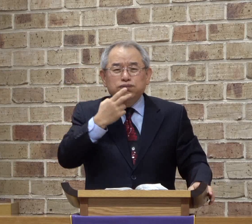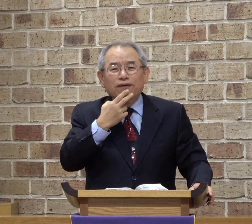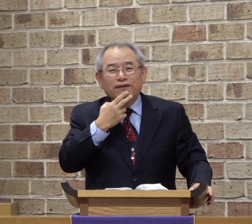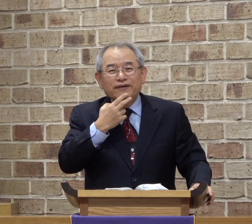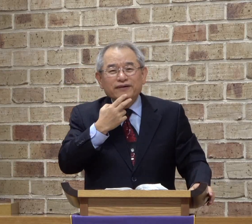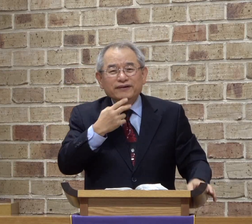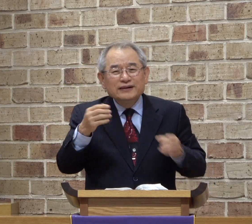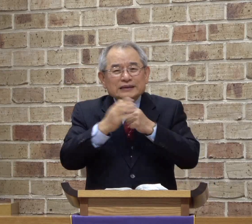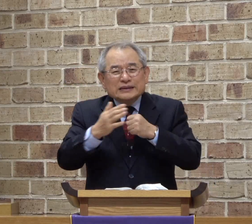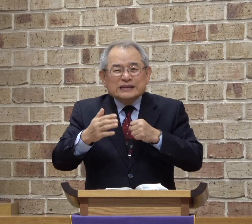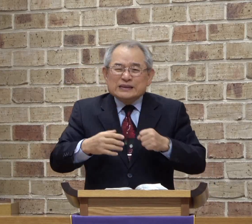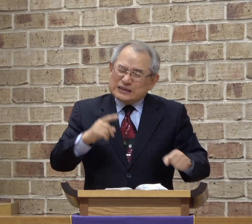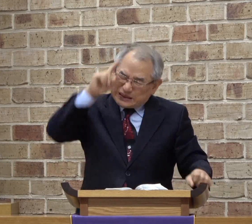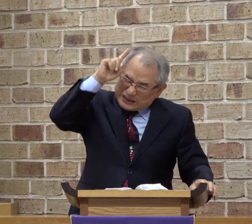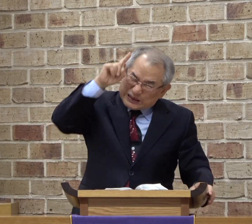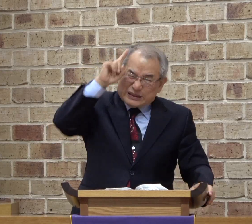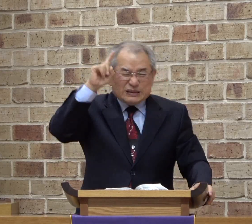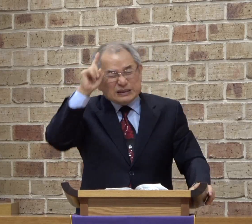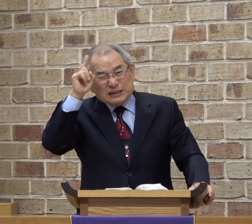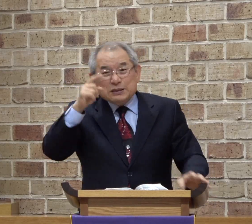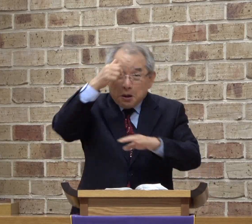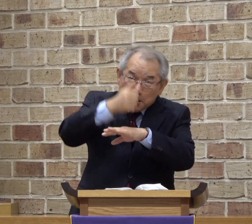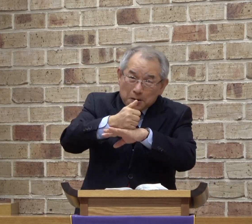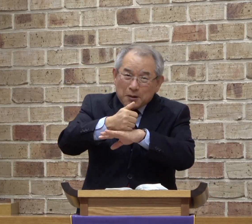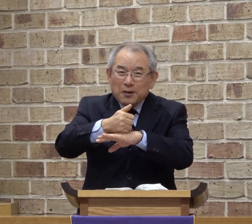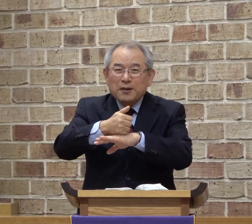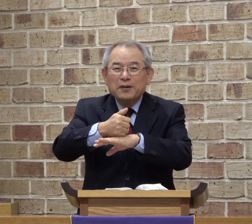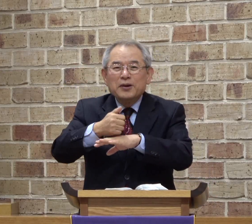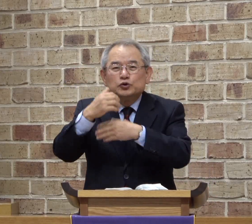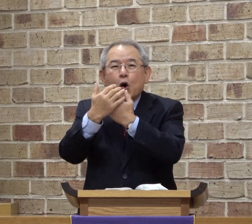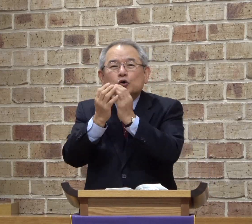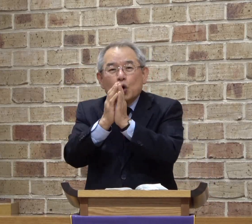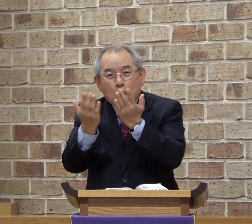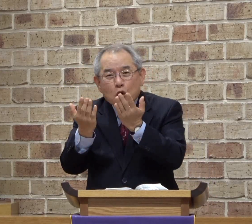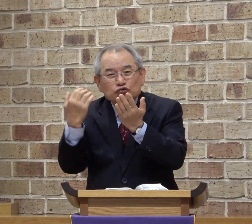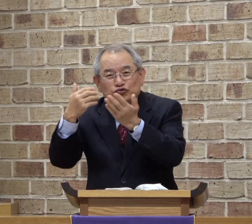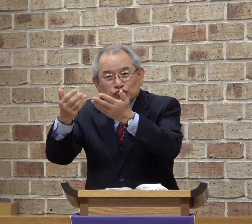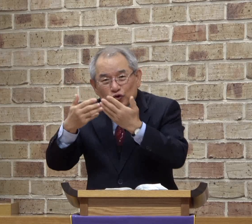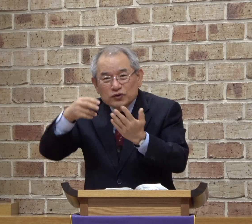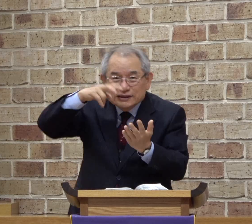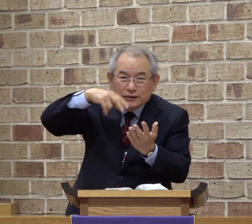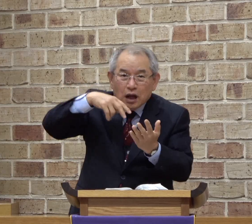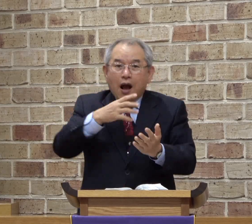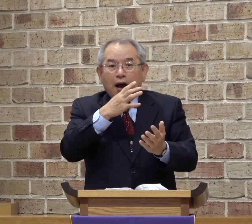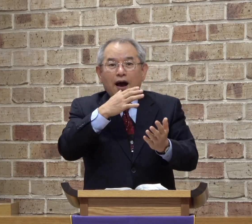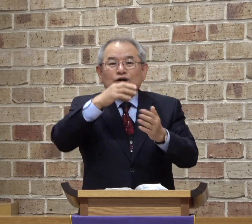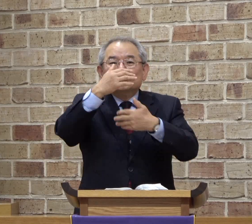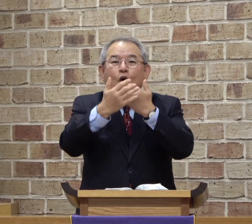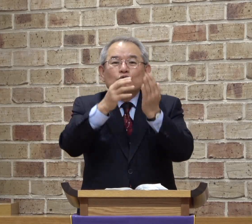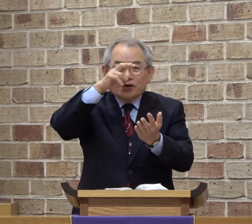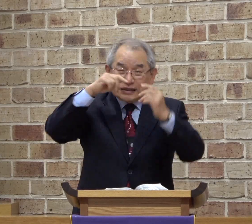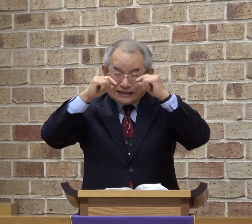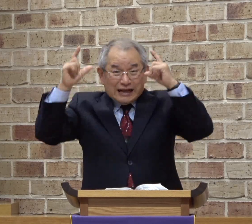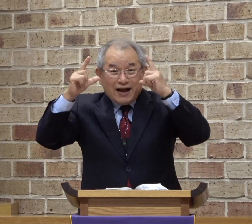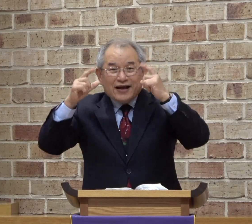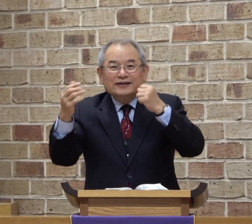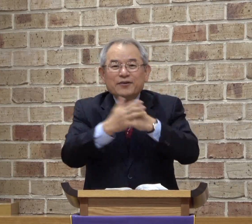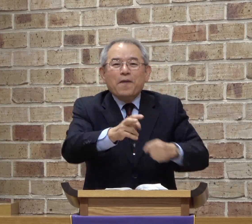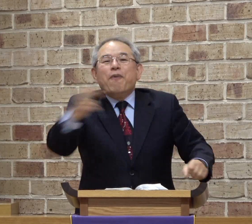50년 전에 경주 해인사에서 같이 공부를 했습니다. 불교의